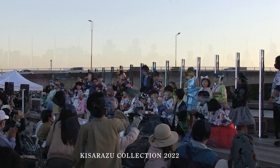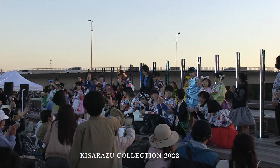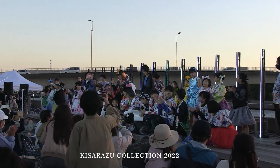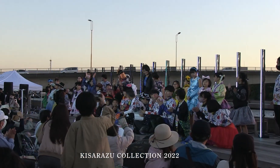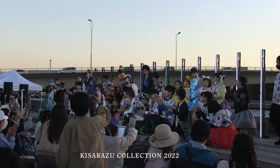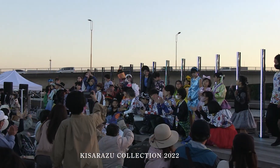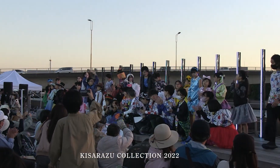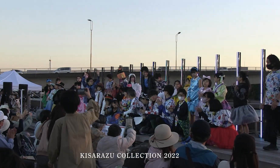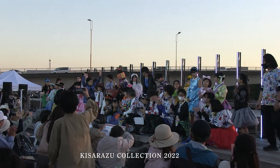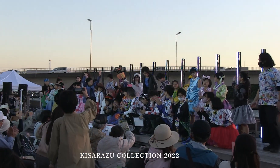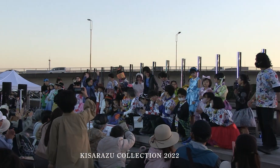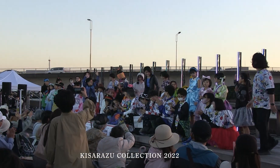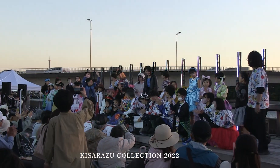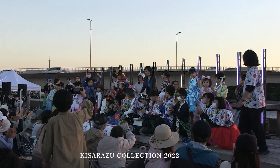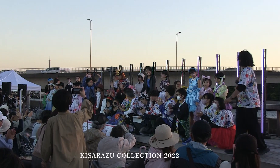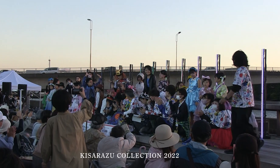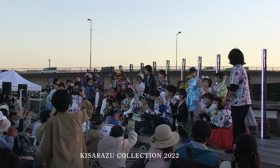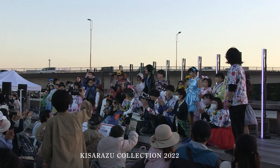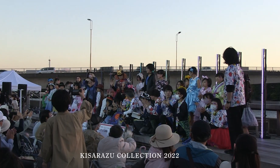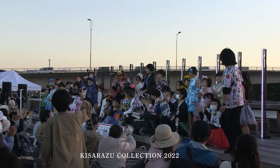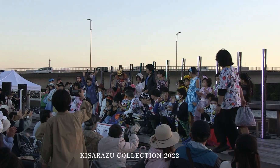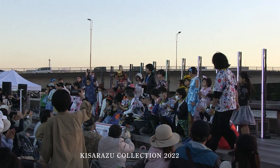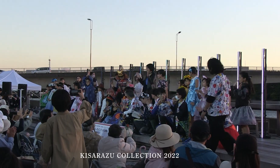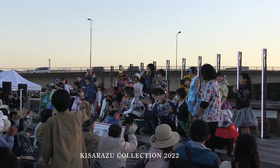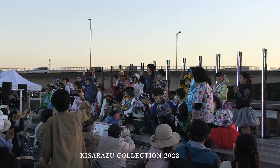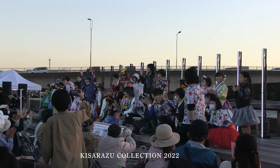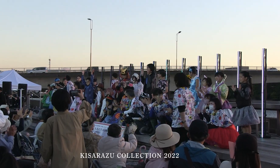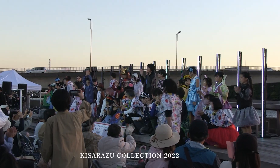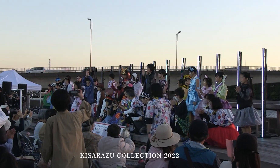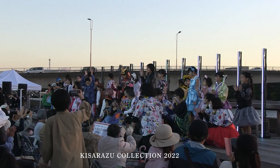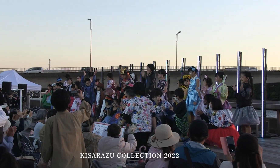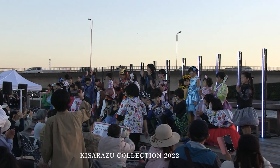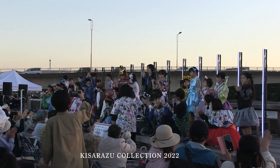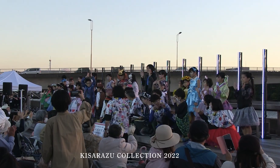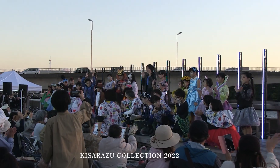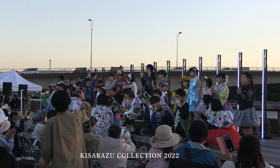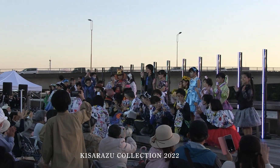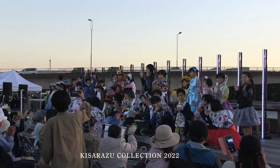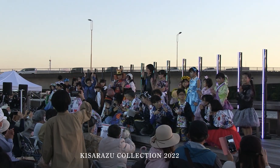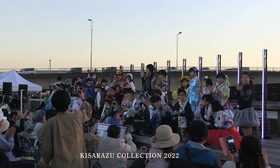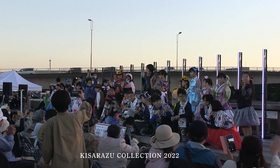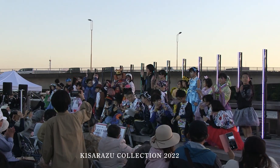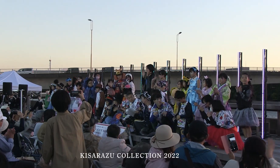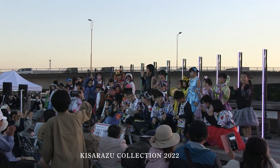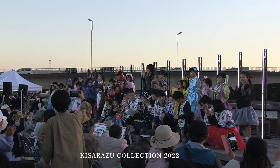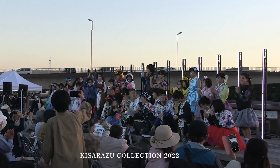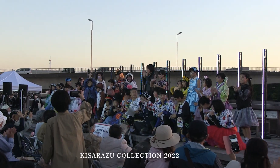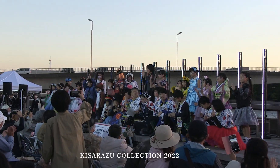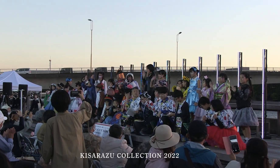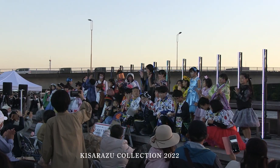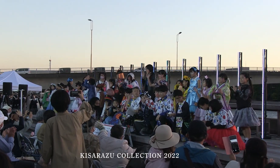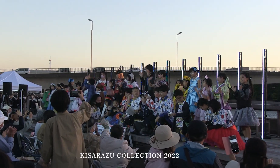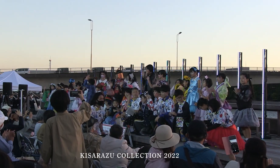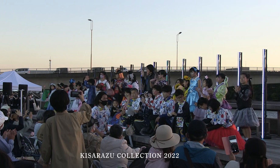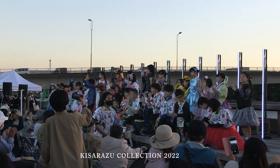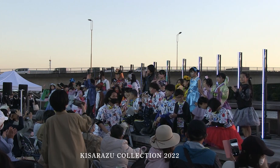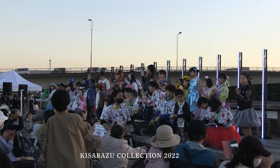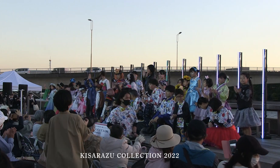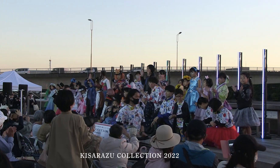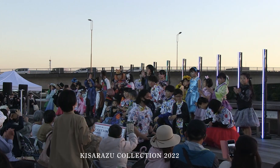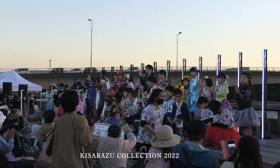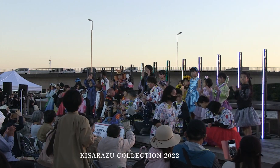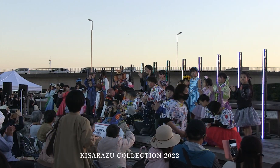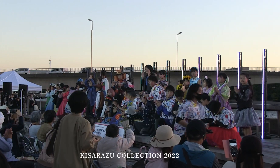くるり線窓を開けて子供たち遊ぶ田